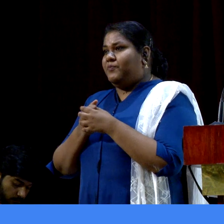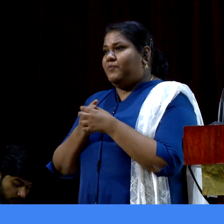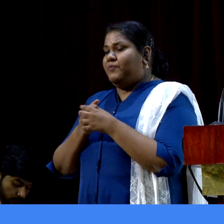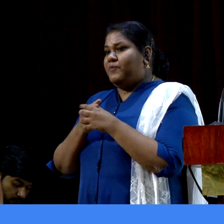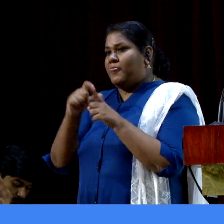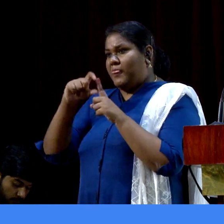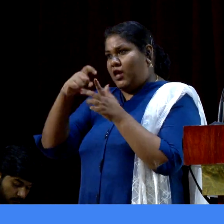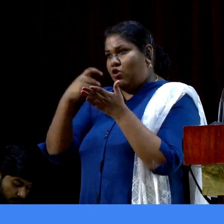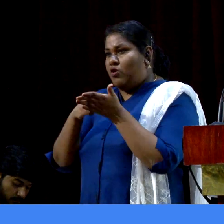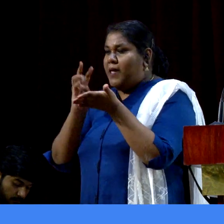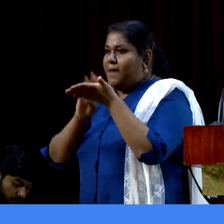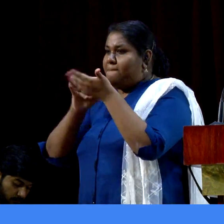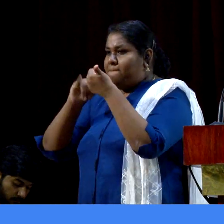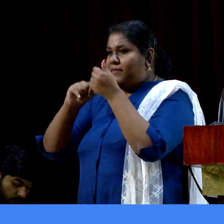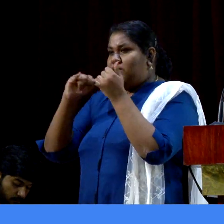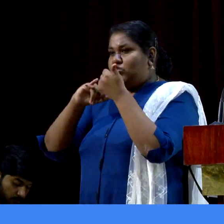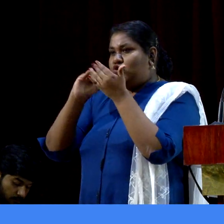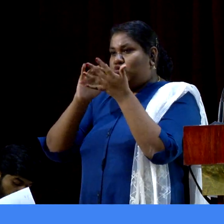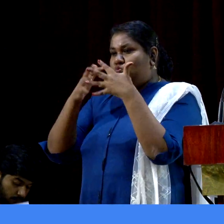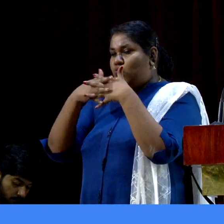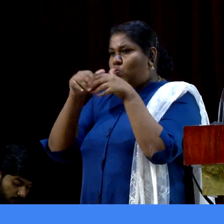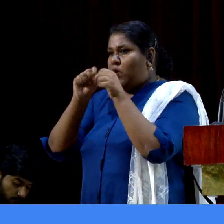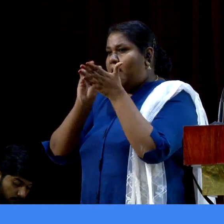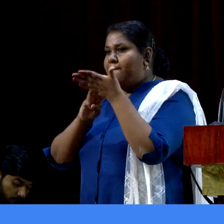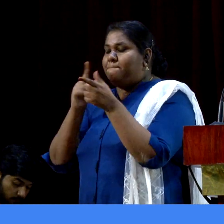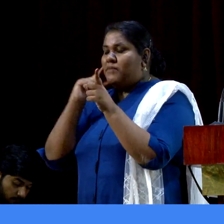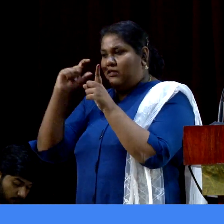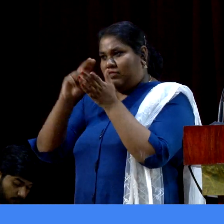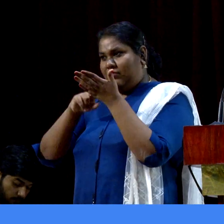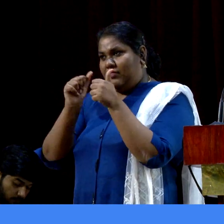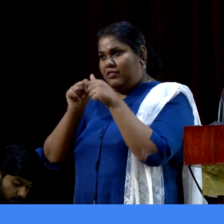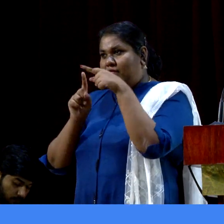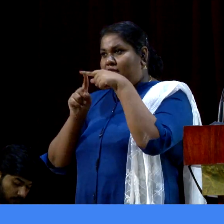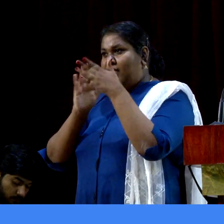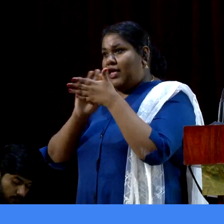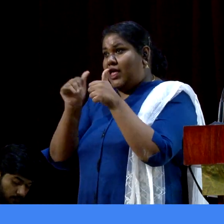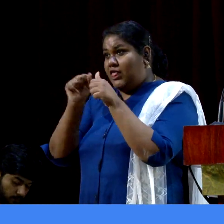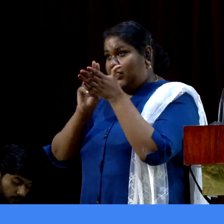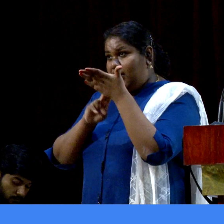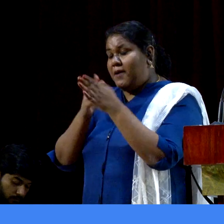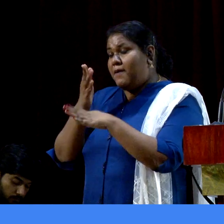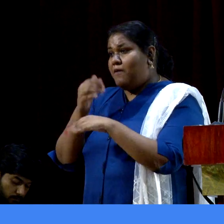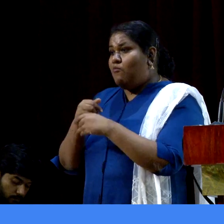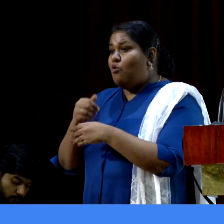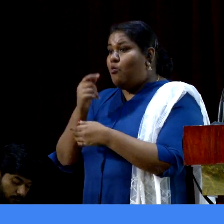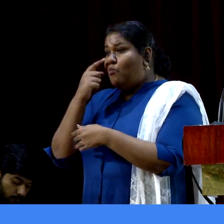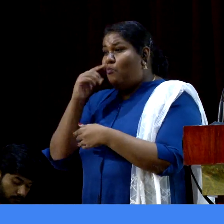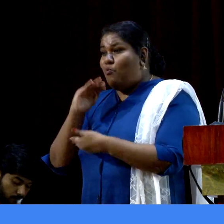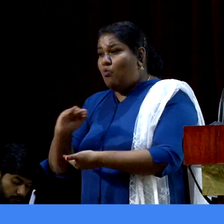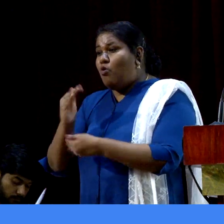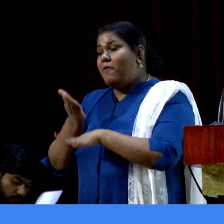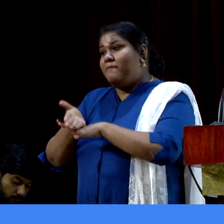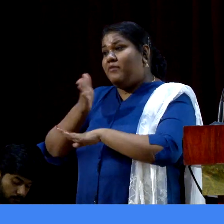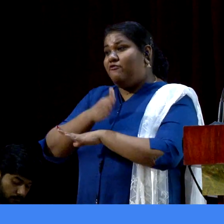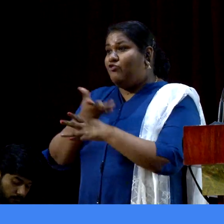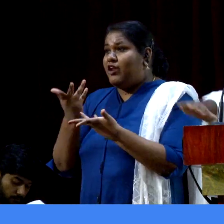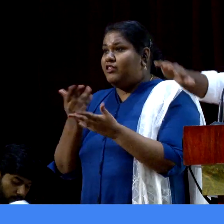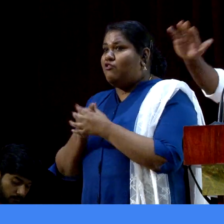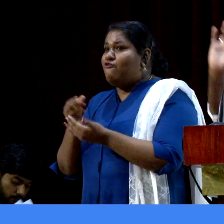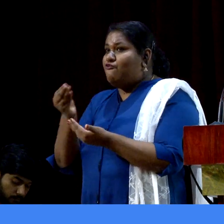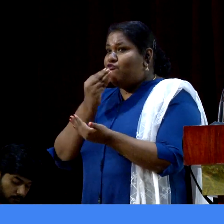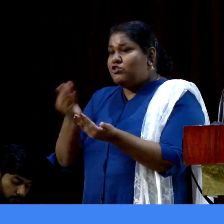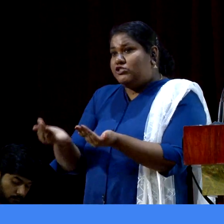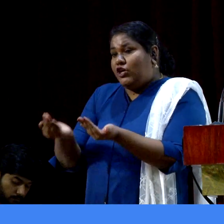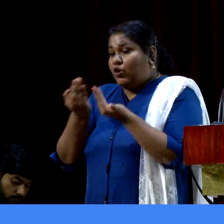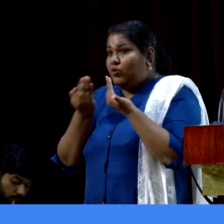டாக்டர் எம் எஸ் சுவாமிநாதனுடைய மகள் அவர்கள் இந்த செஷனுக்கு முன்பாக பேசுகிற போது சொன்னார், நாம் ஃபுட் செக்யூரிட்டி மூலமாக உணவை